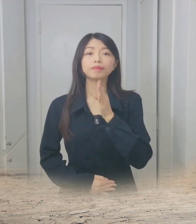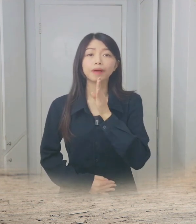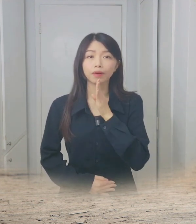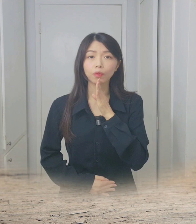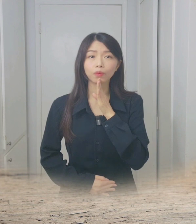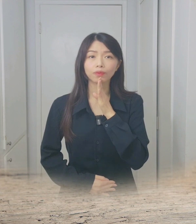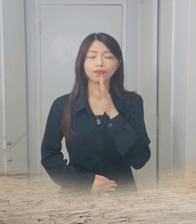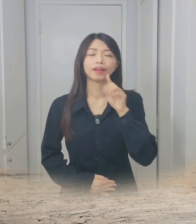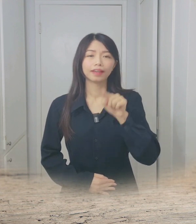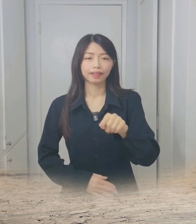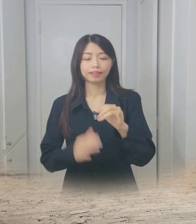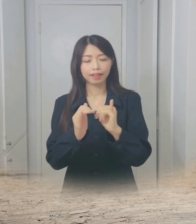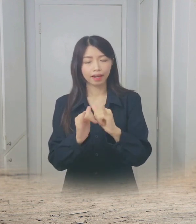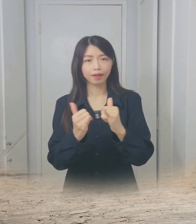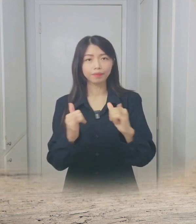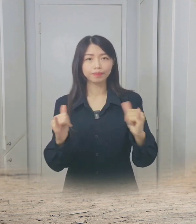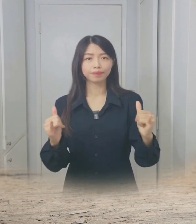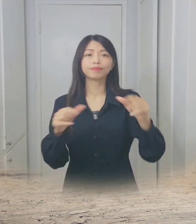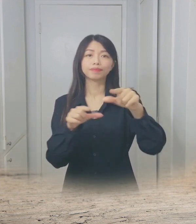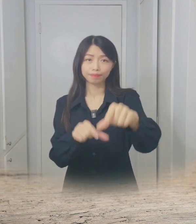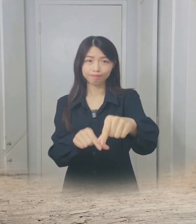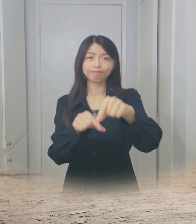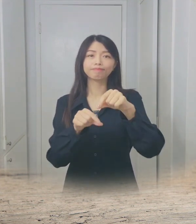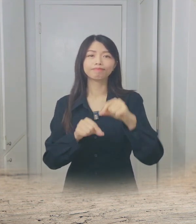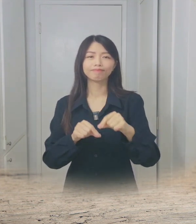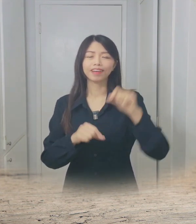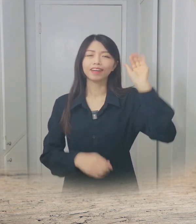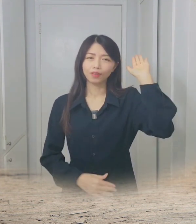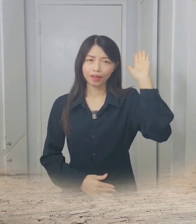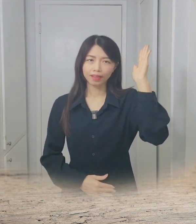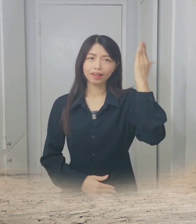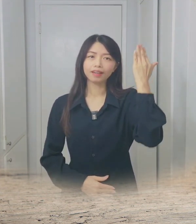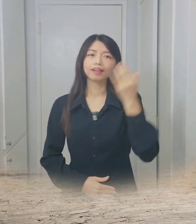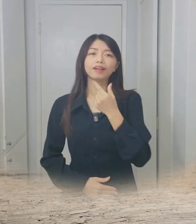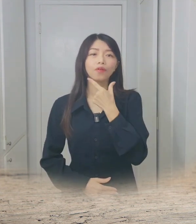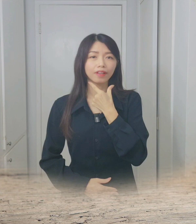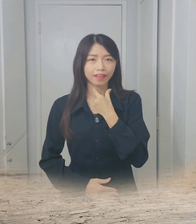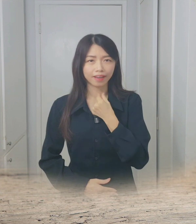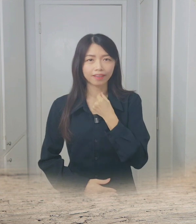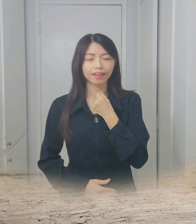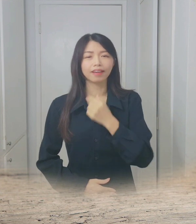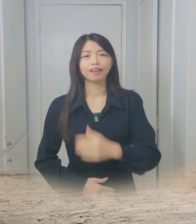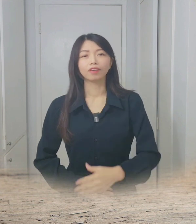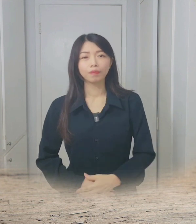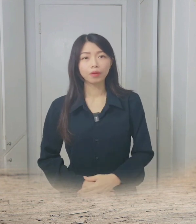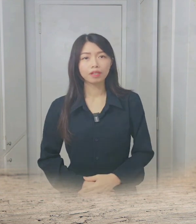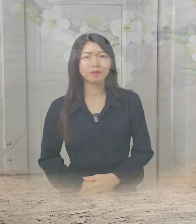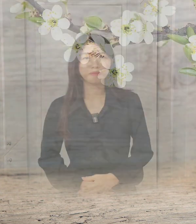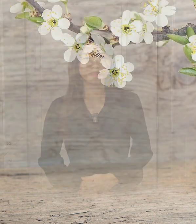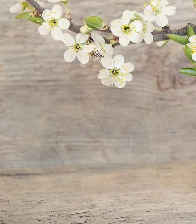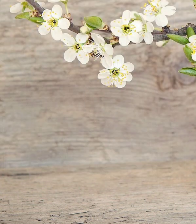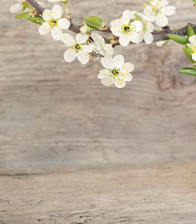바로 그 사람 되길 원하네 이렇게